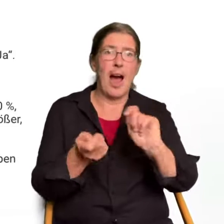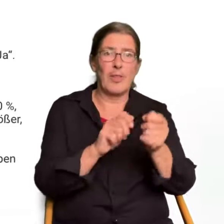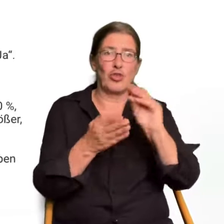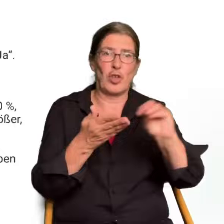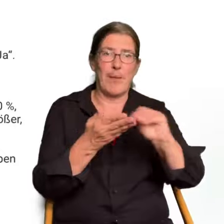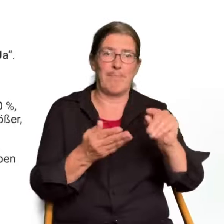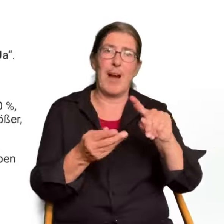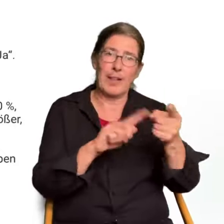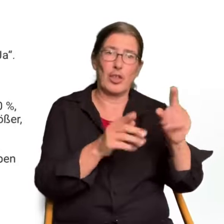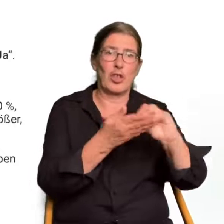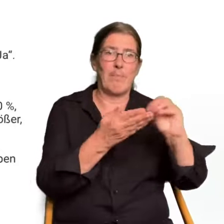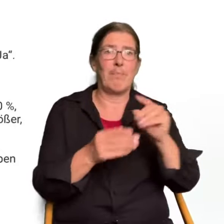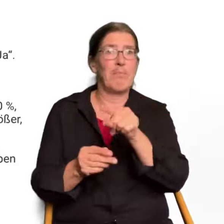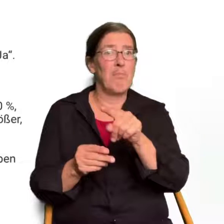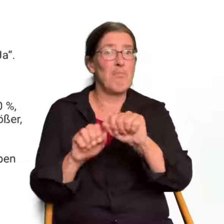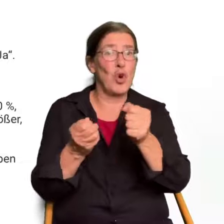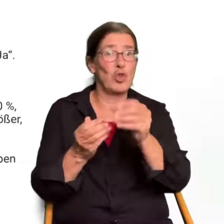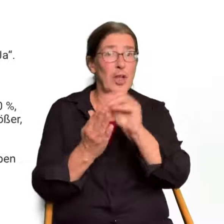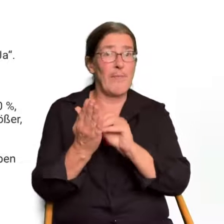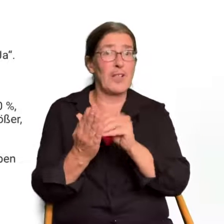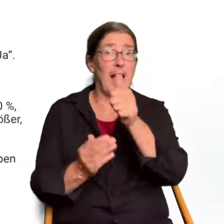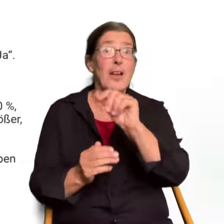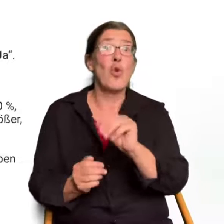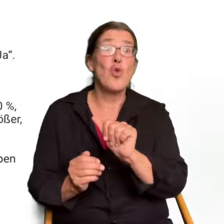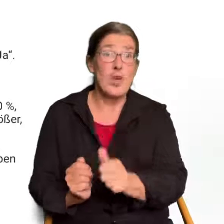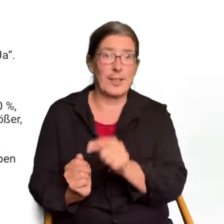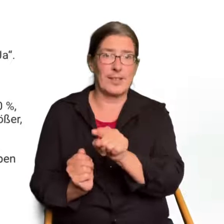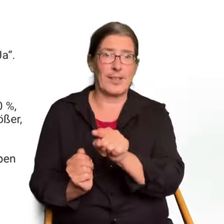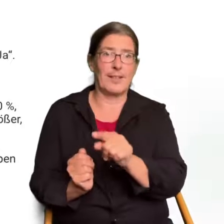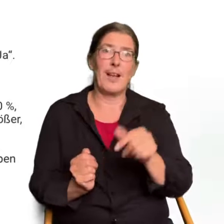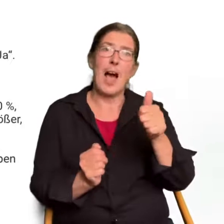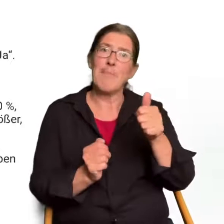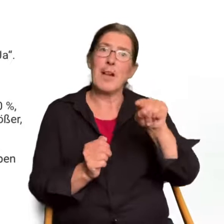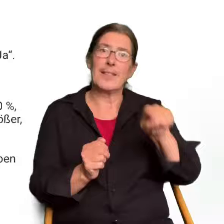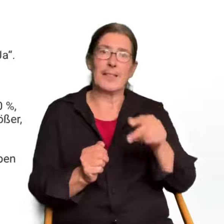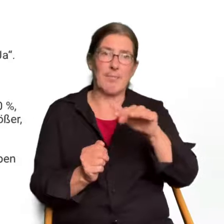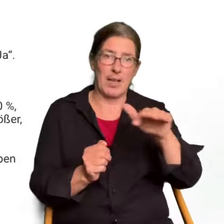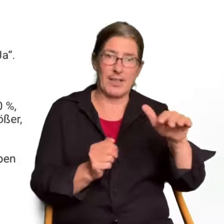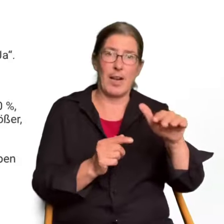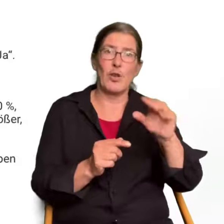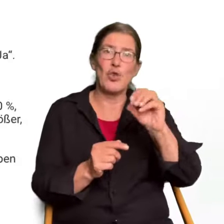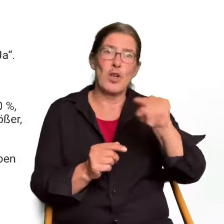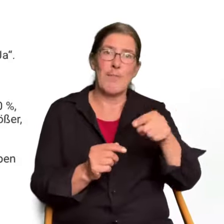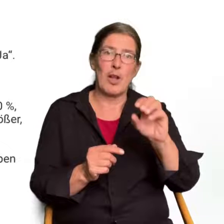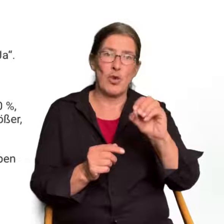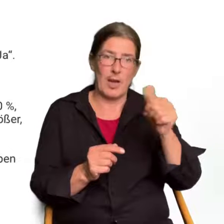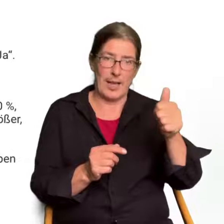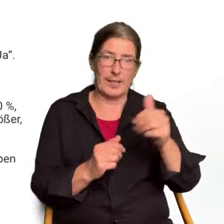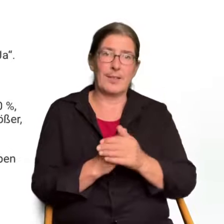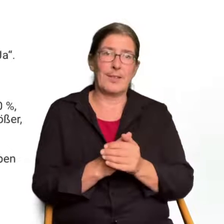andere Schreibweise einmal die bruchschreibweise ein Hundertstel einmal als Dezimalzahl 0,01